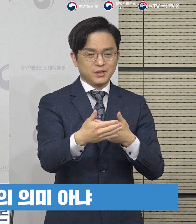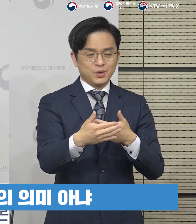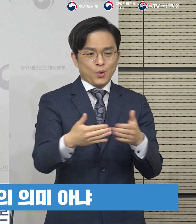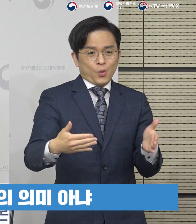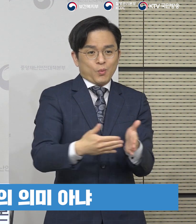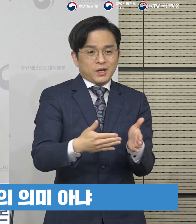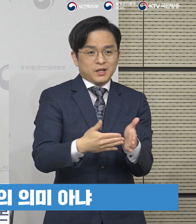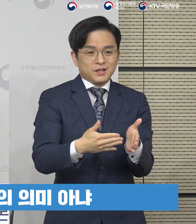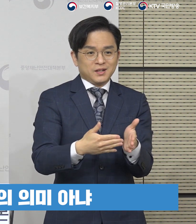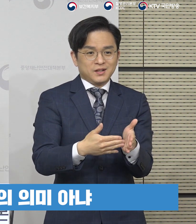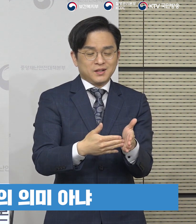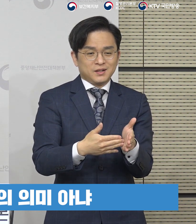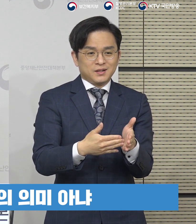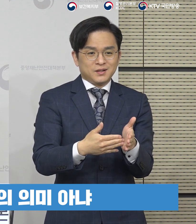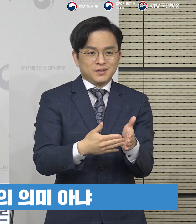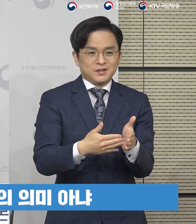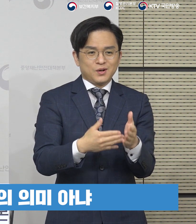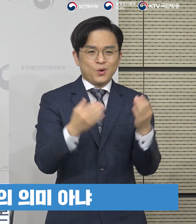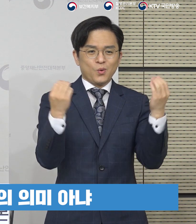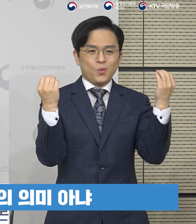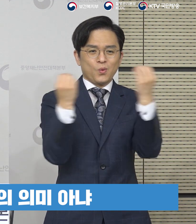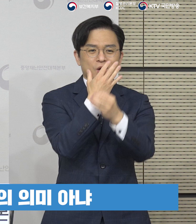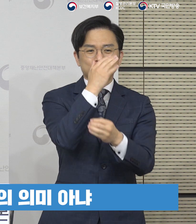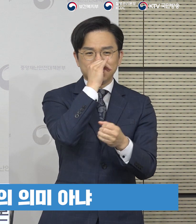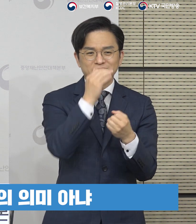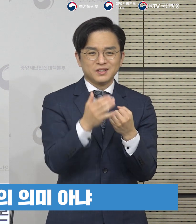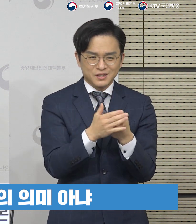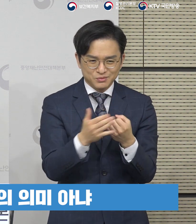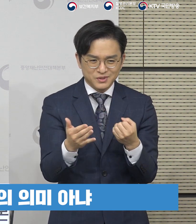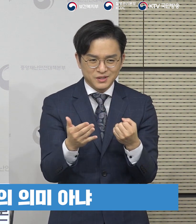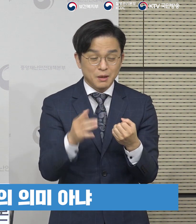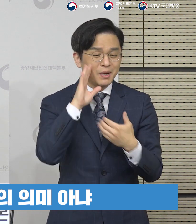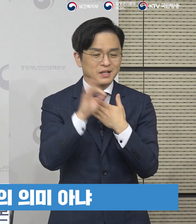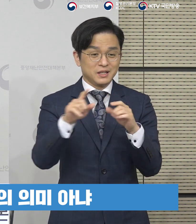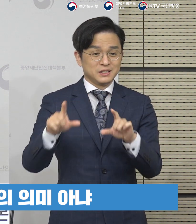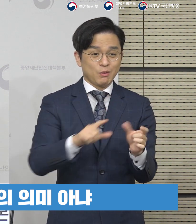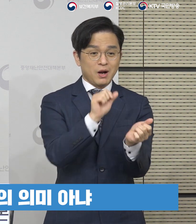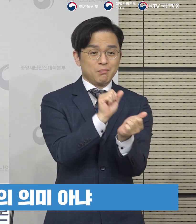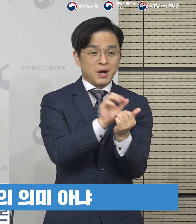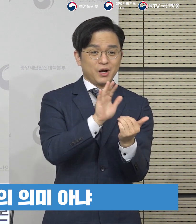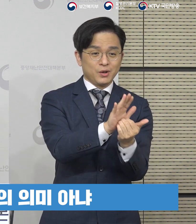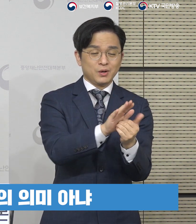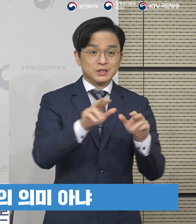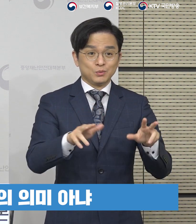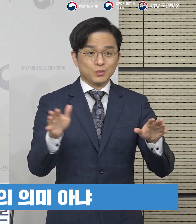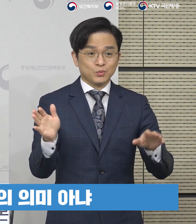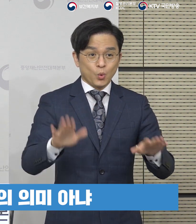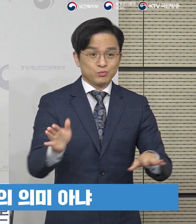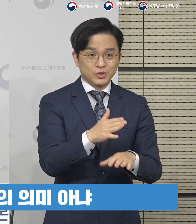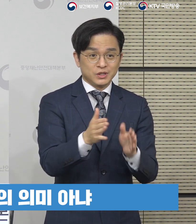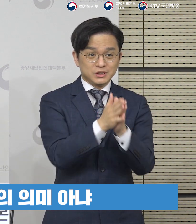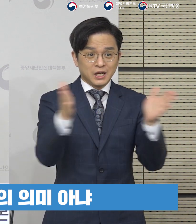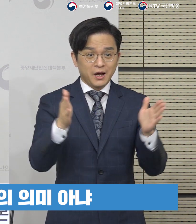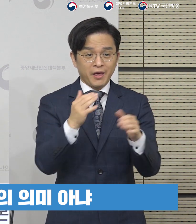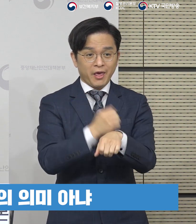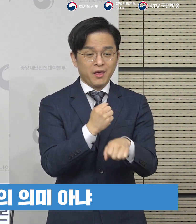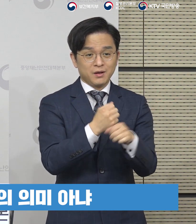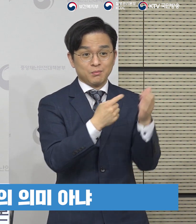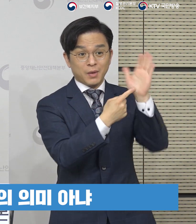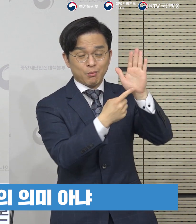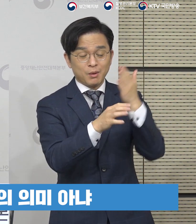중단하고 일상으로 돌아가도 된다라는 이런 의미로 이해할 우려가 있어서 저희 당국으로서는